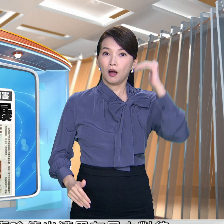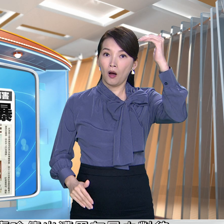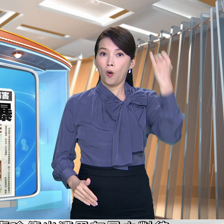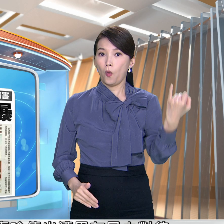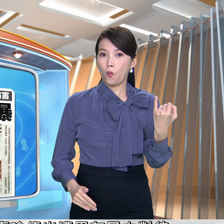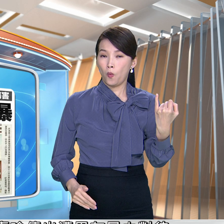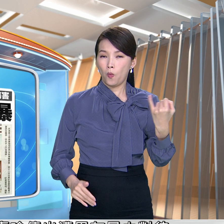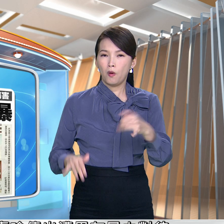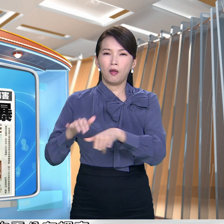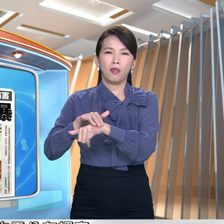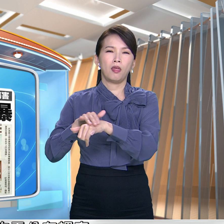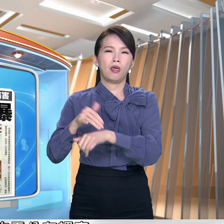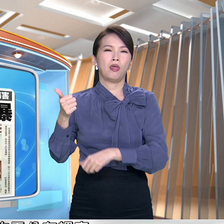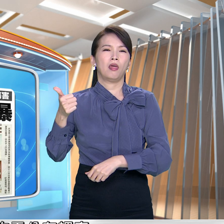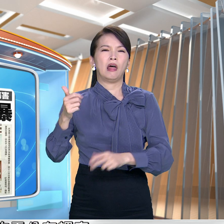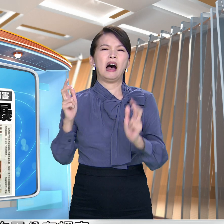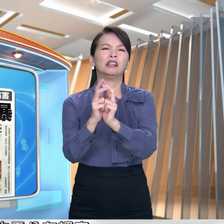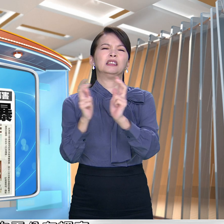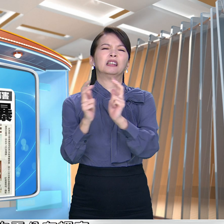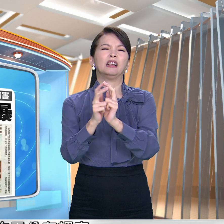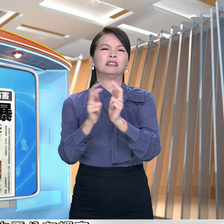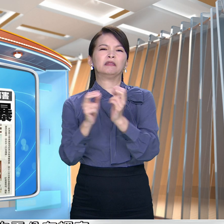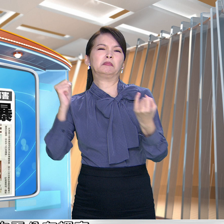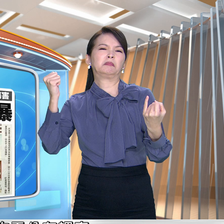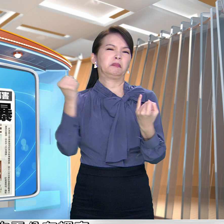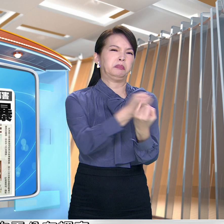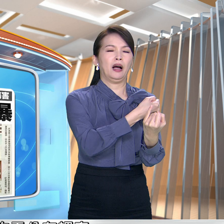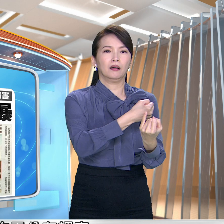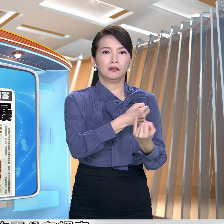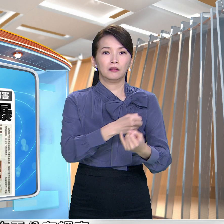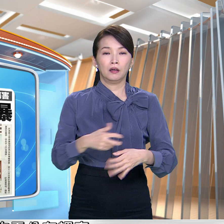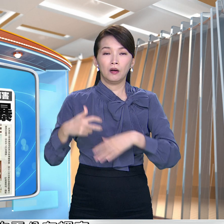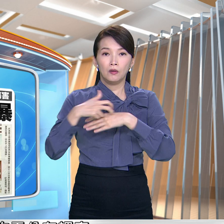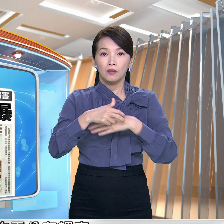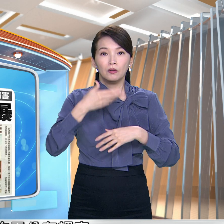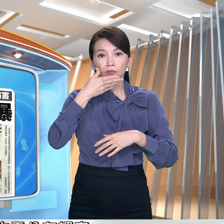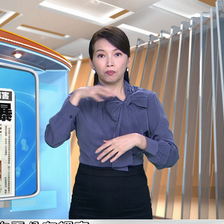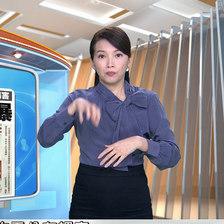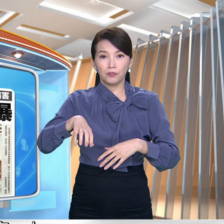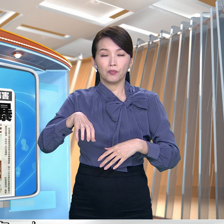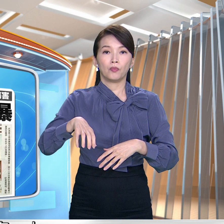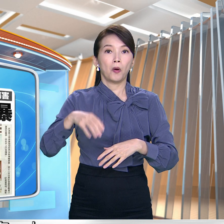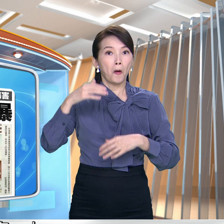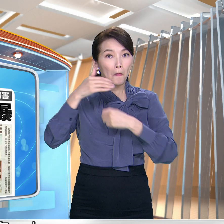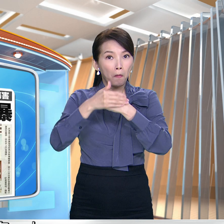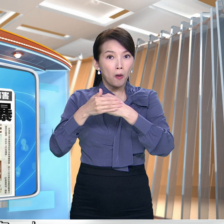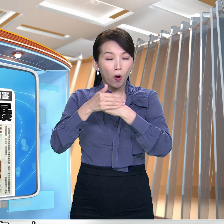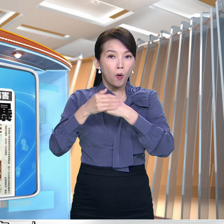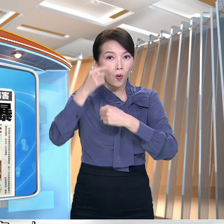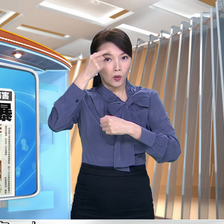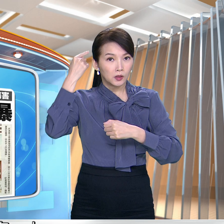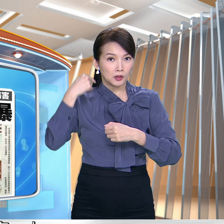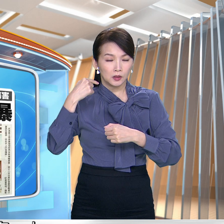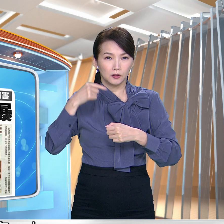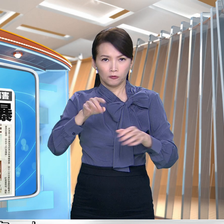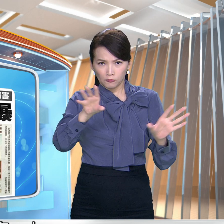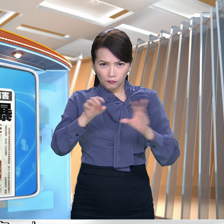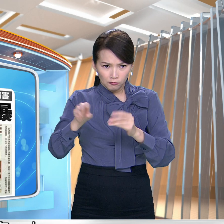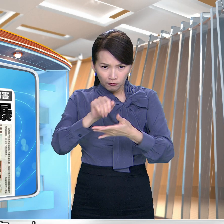力对待，卫福部保护司昨天就公布调查，每5位妇女就有